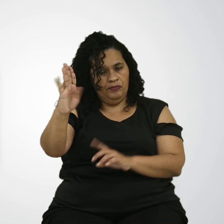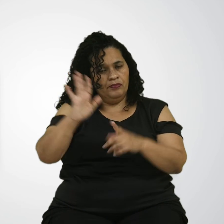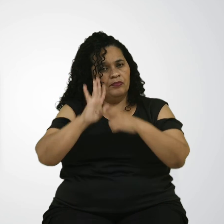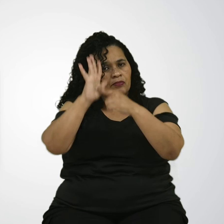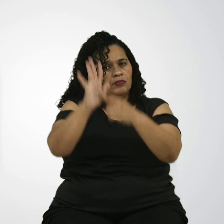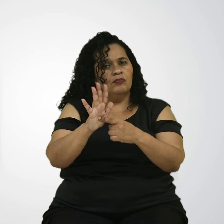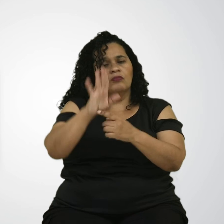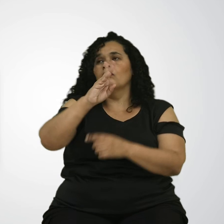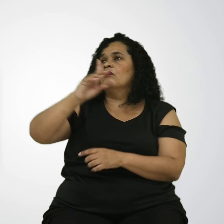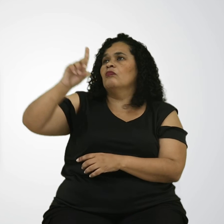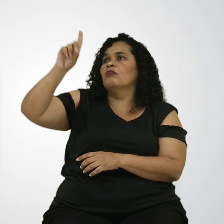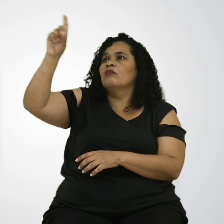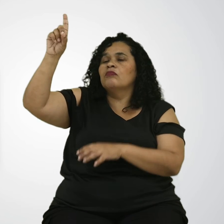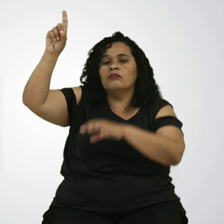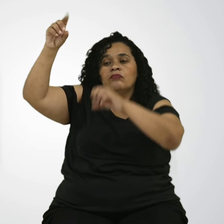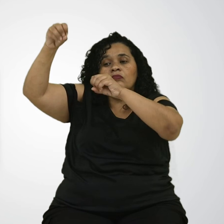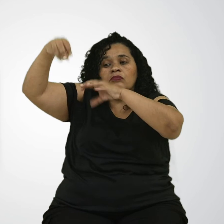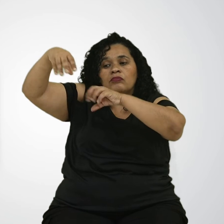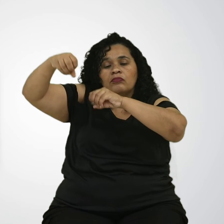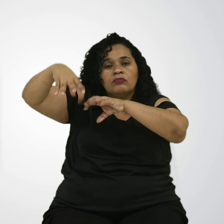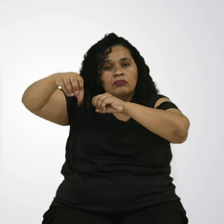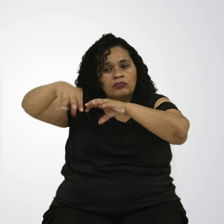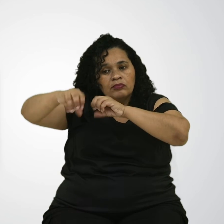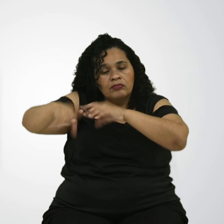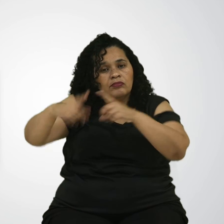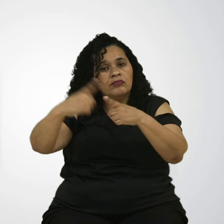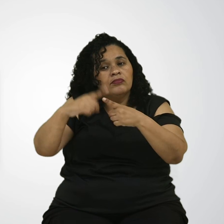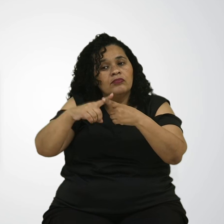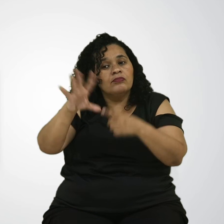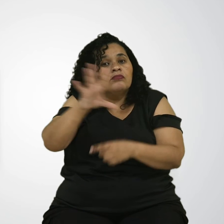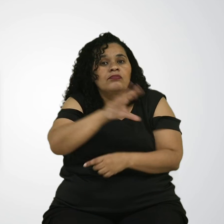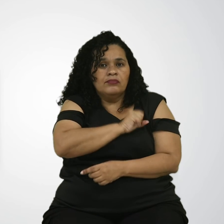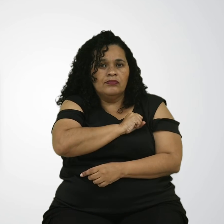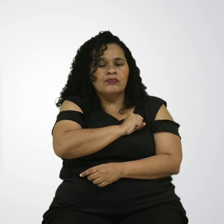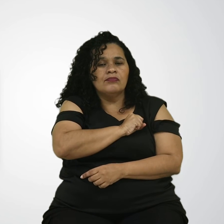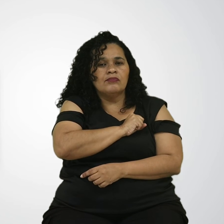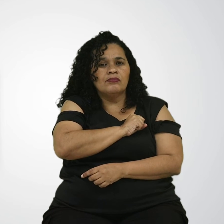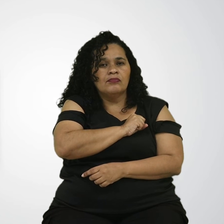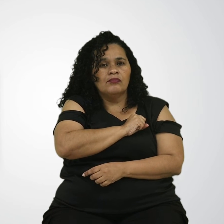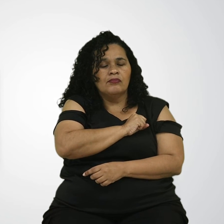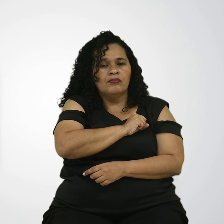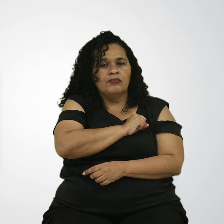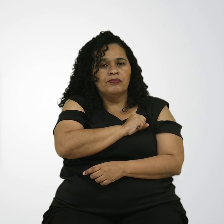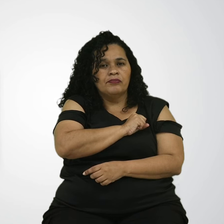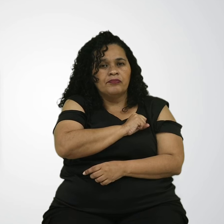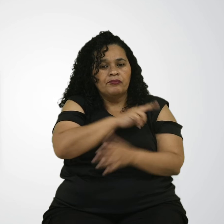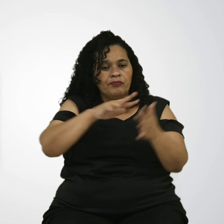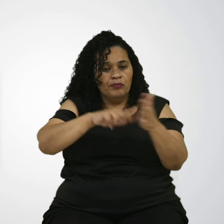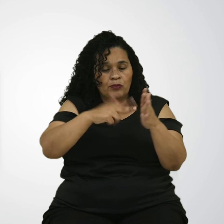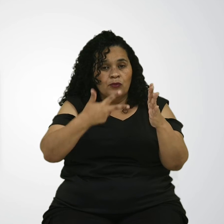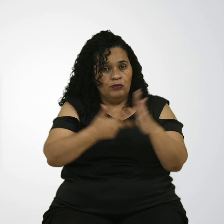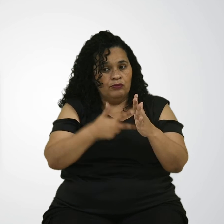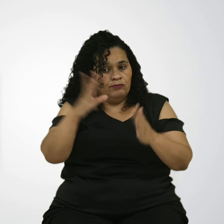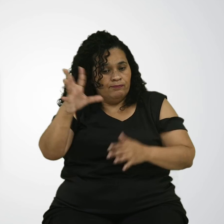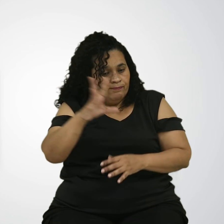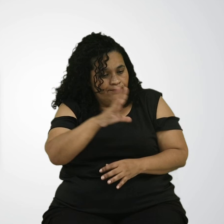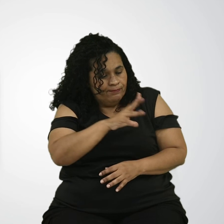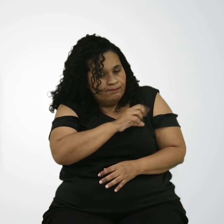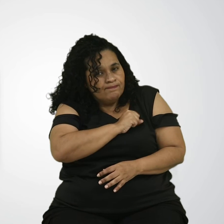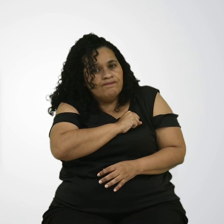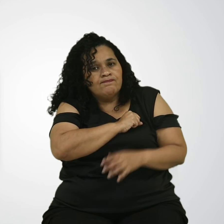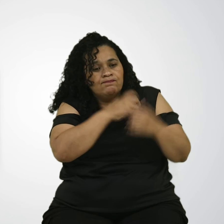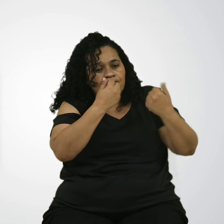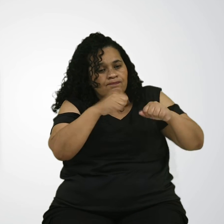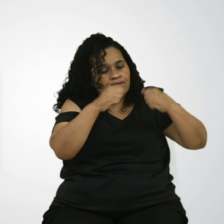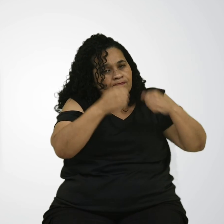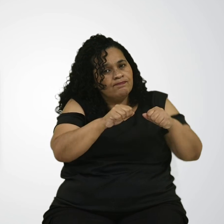disciplina os seus filhos porque os ama. Exatamente. Né? Então, o amor já é uma impressão de que aquilo é um